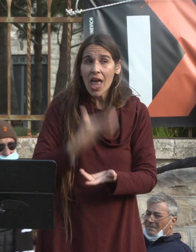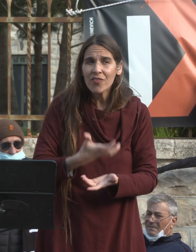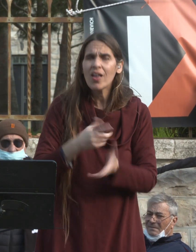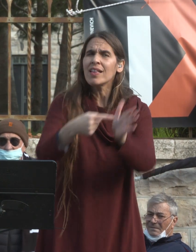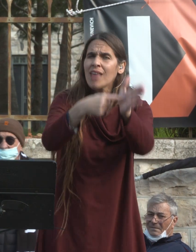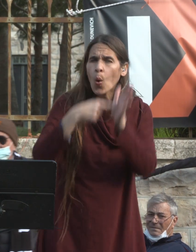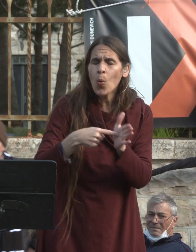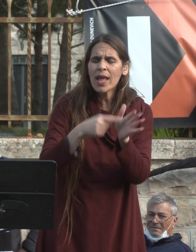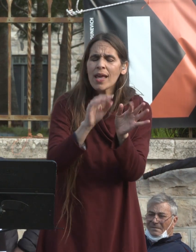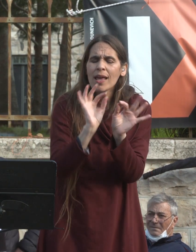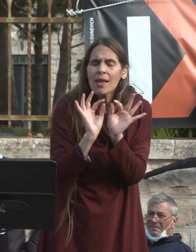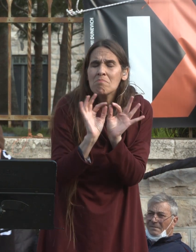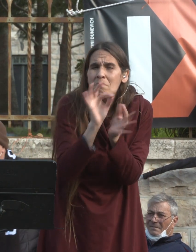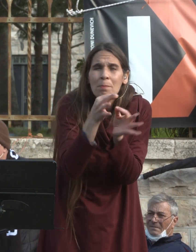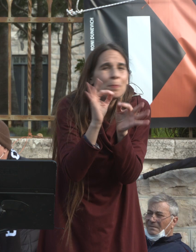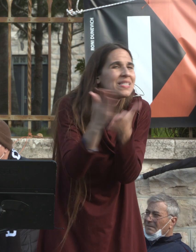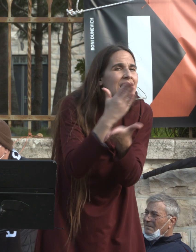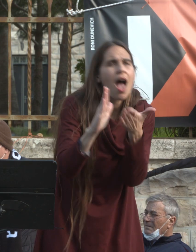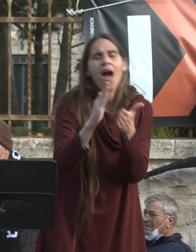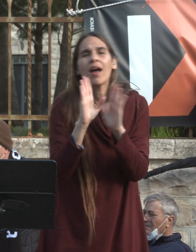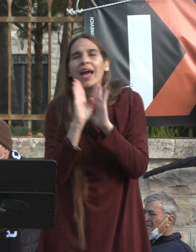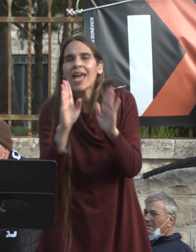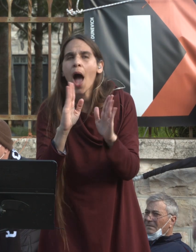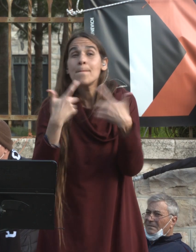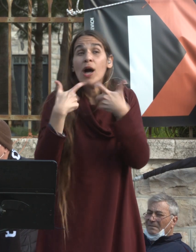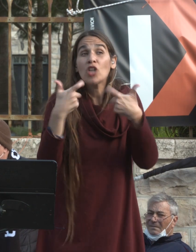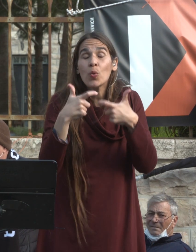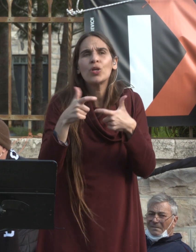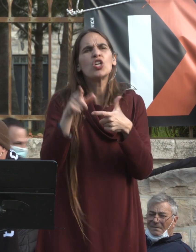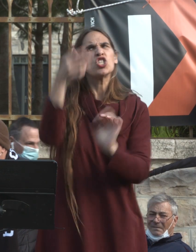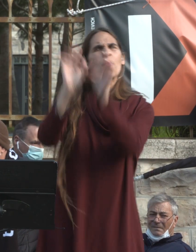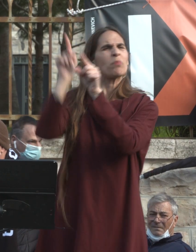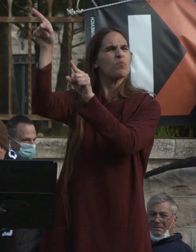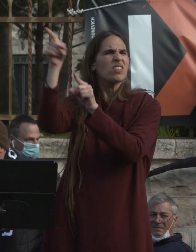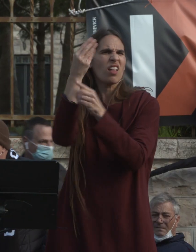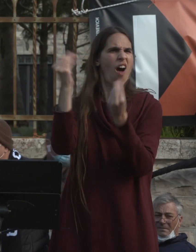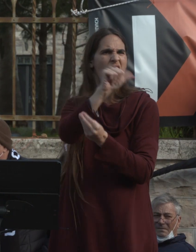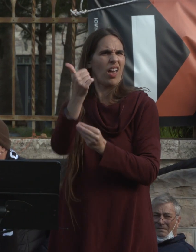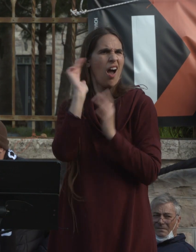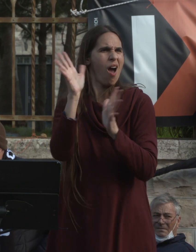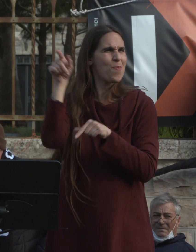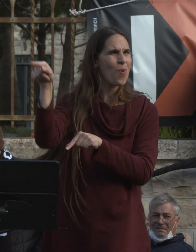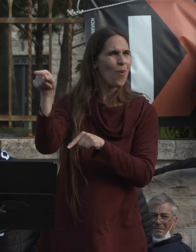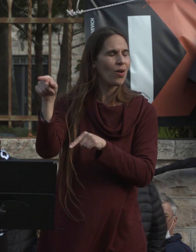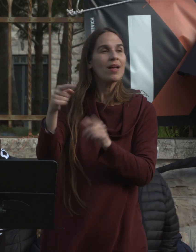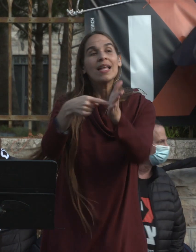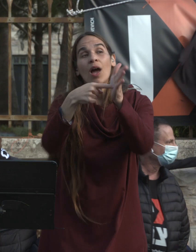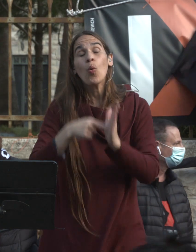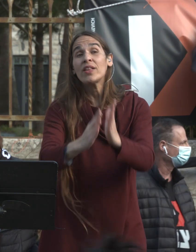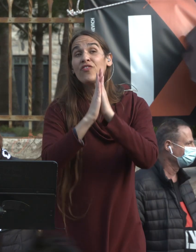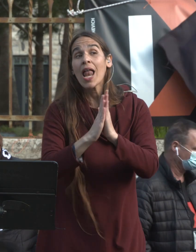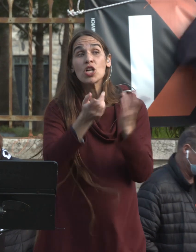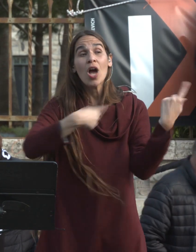קריאה, פרשנות, פסיקה, שבית משפט הוא הרעה החולה שלנו. תראו לי תפילה שבה